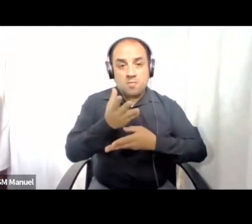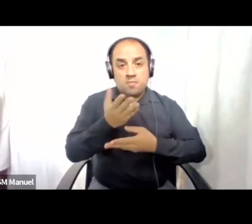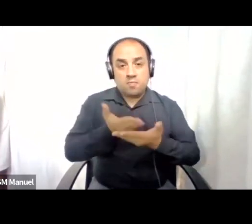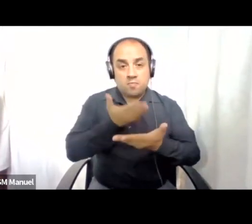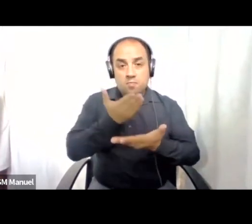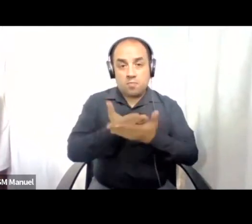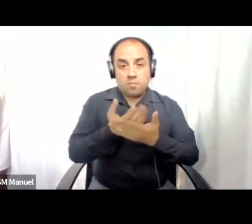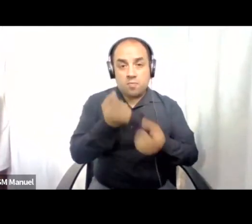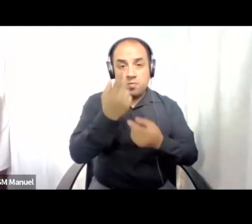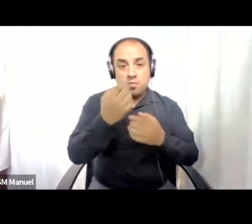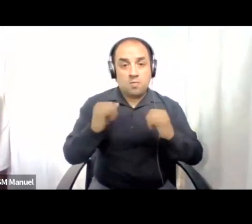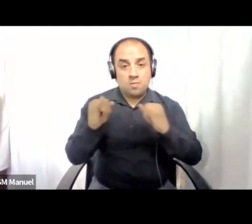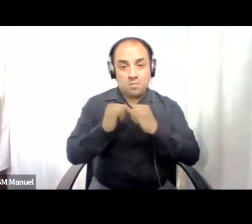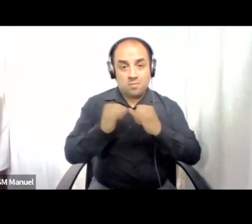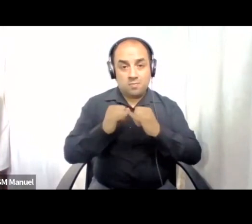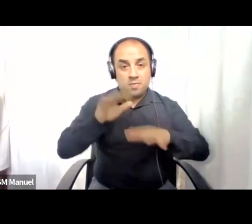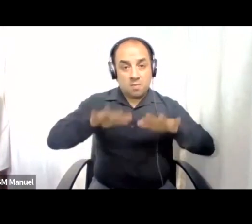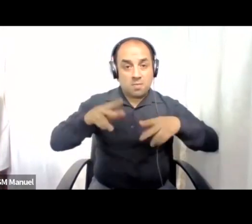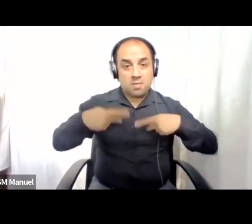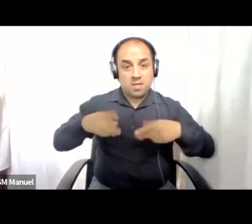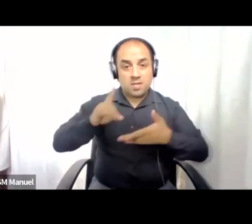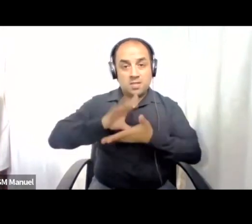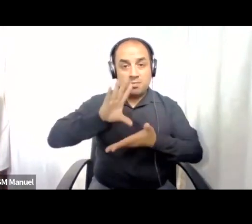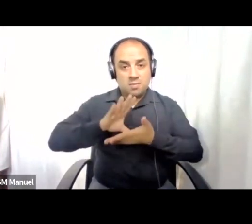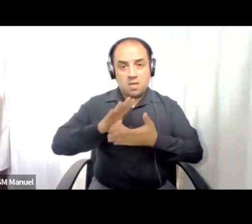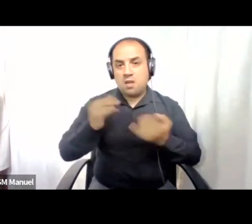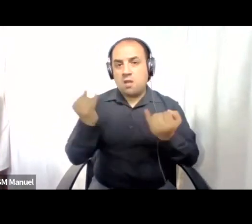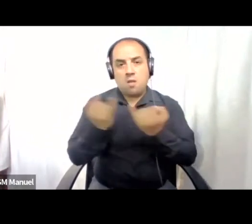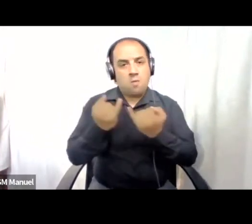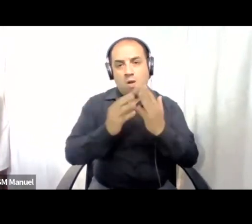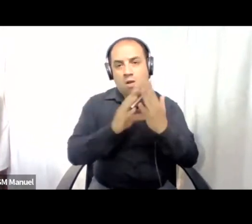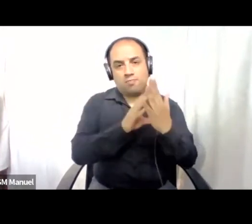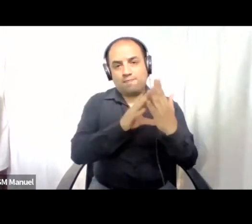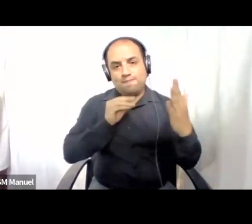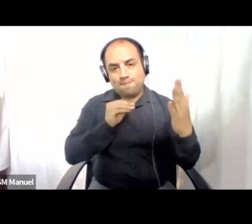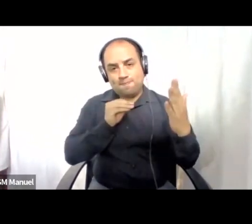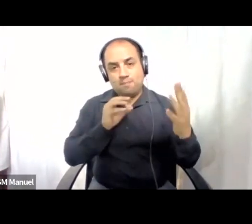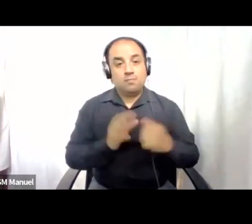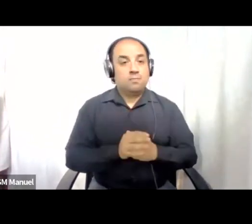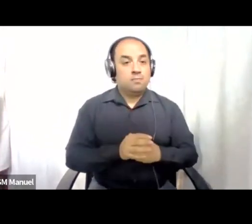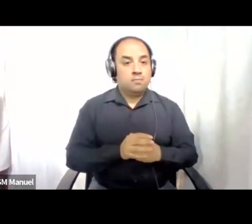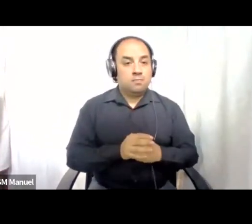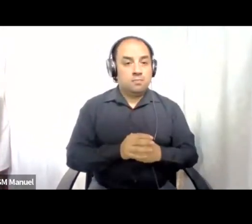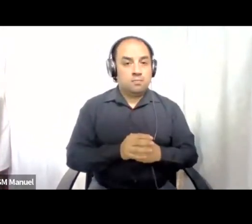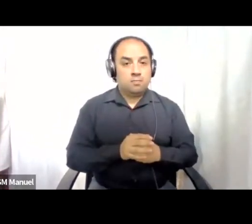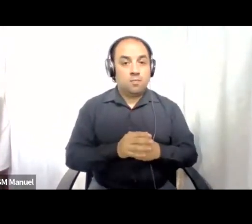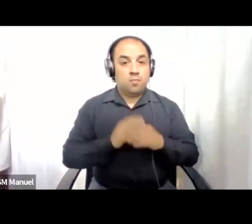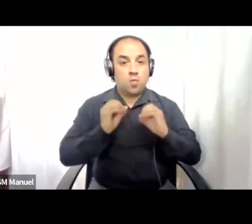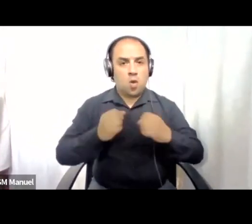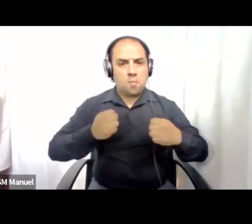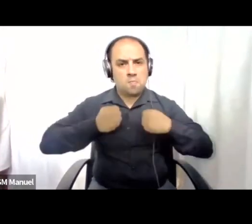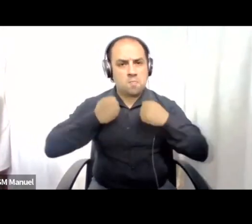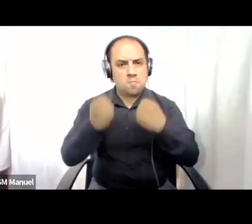discas caemos en ese tipo de prácticas. Y bueno, ya ni hablar del empoderamiento, ¿no? Todos quieren que